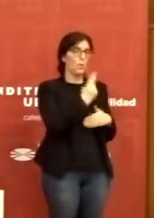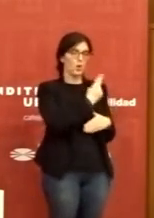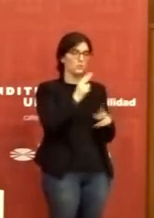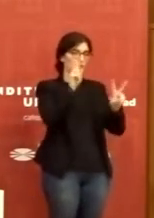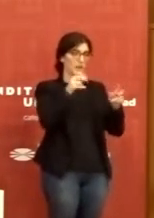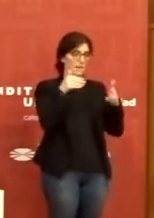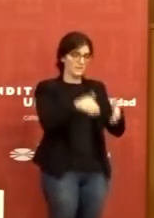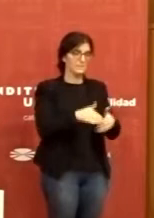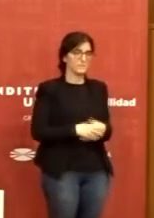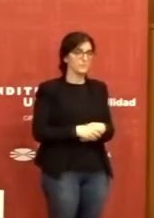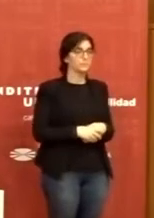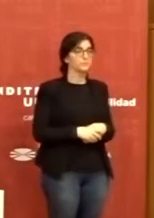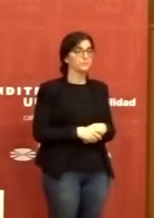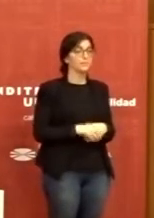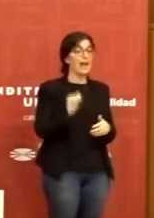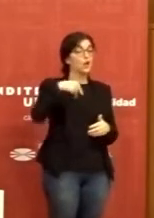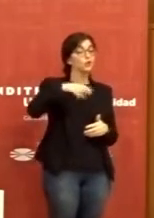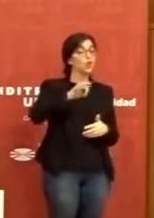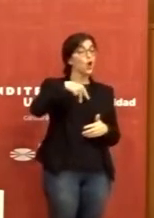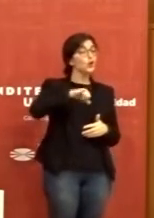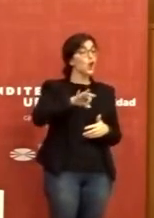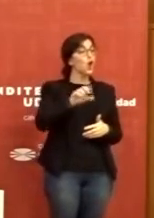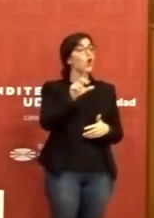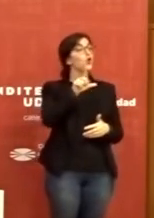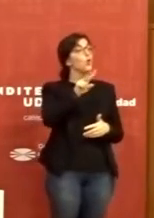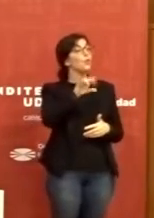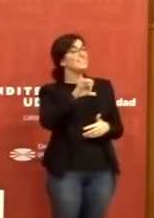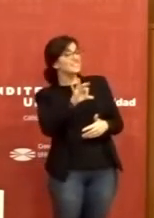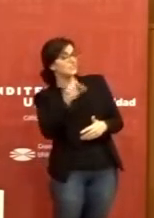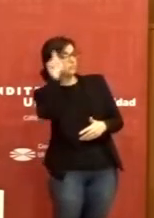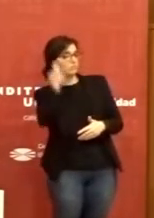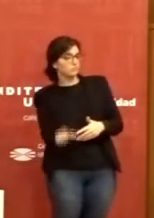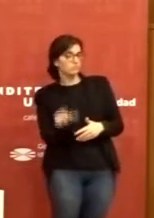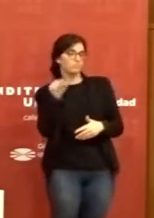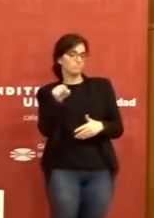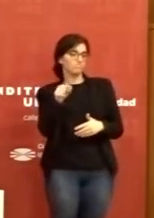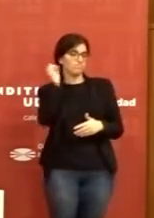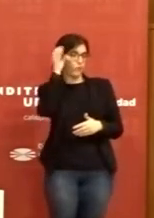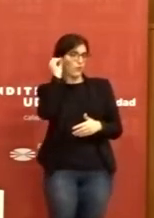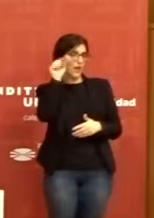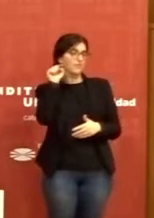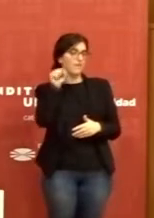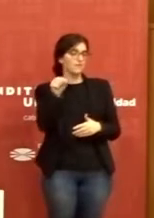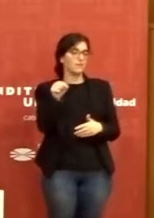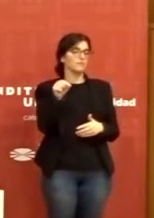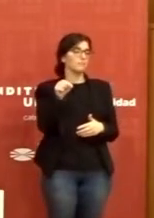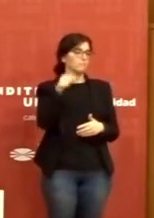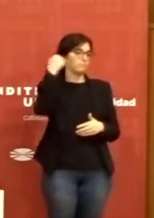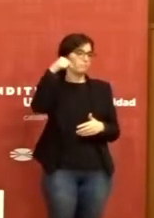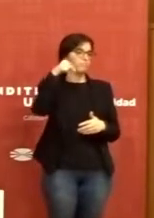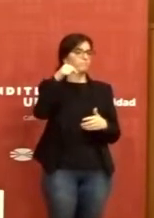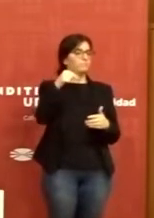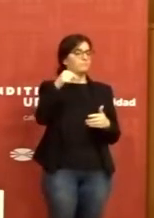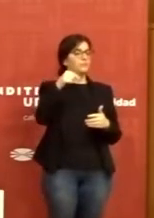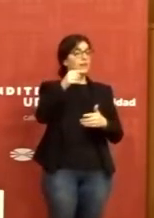tema. Antonio Luis, nuestro conferenciante de hoy, es director de la Cátedra de Discapacidad y Empleabilidad Tempe